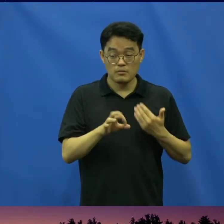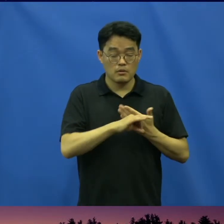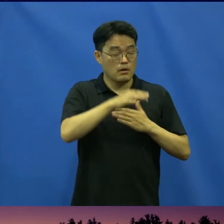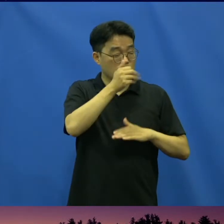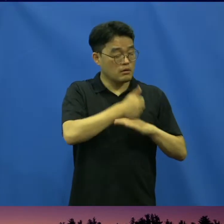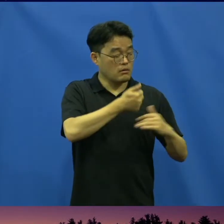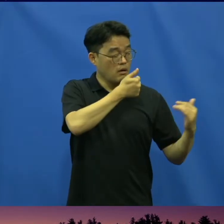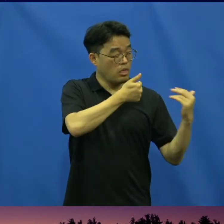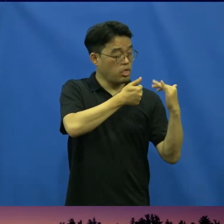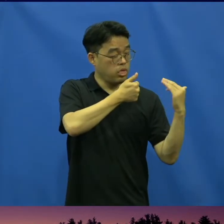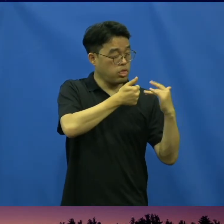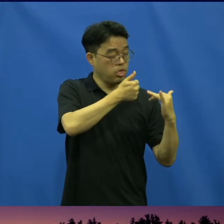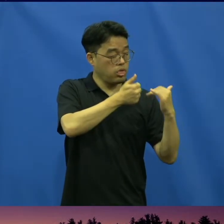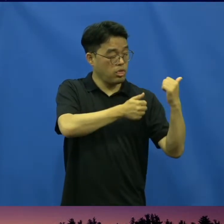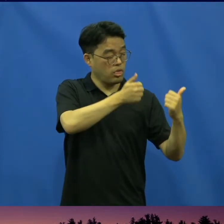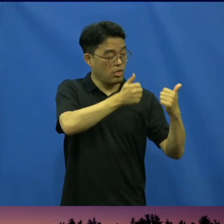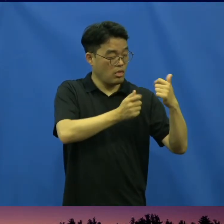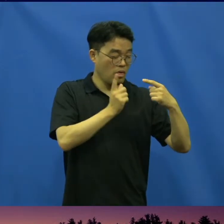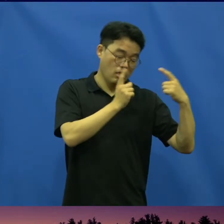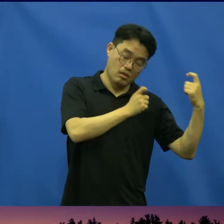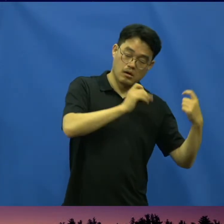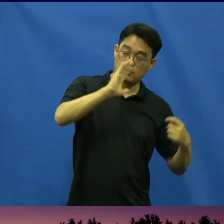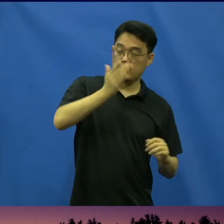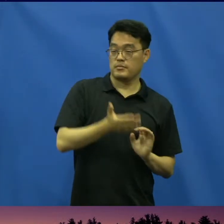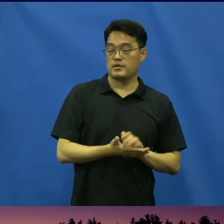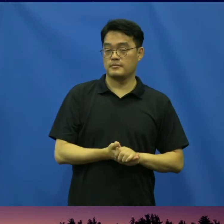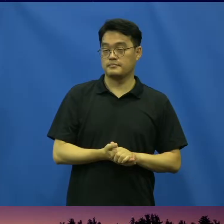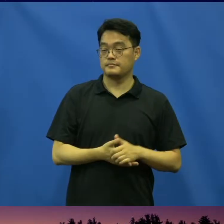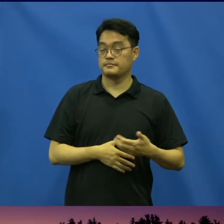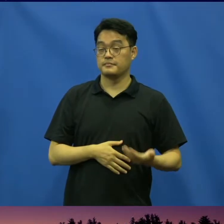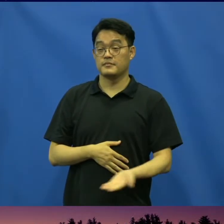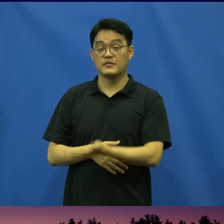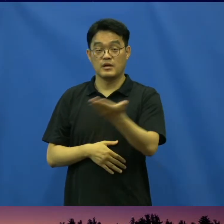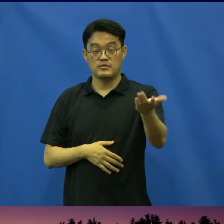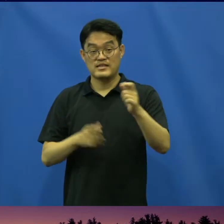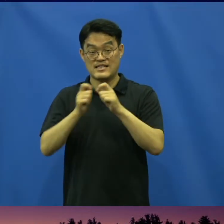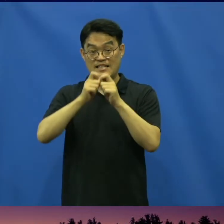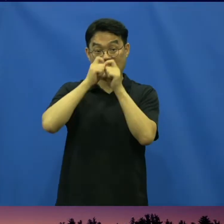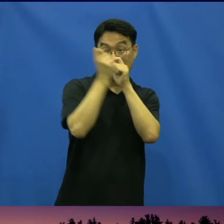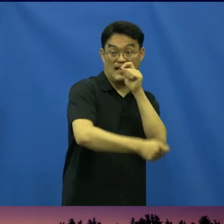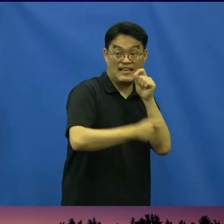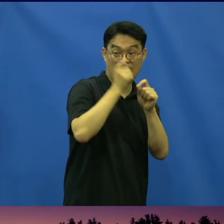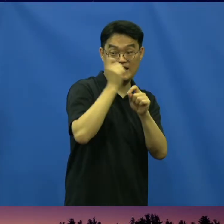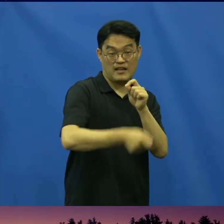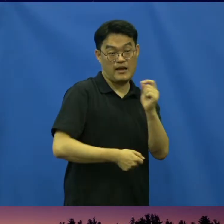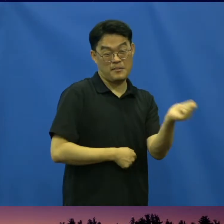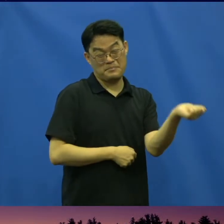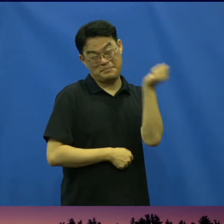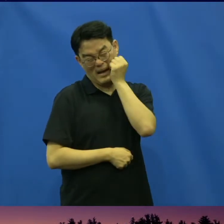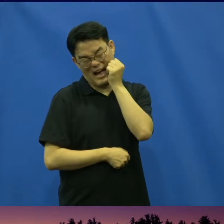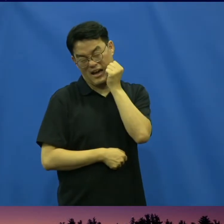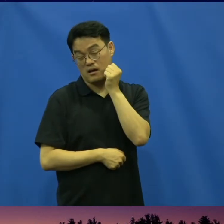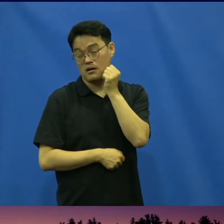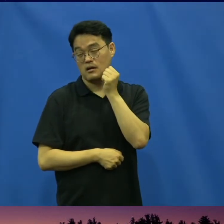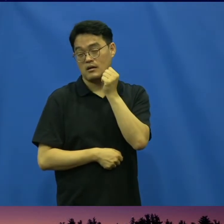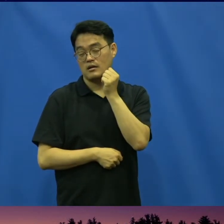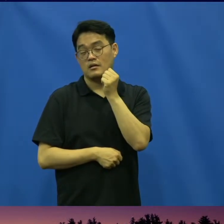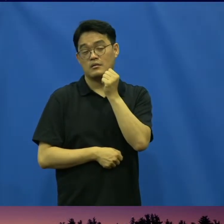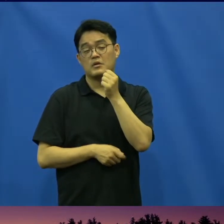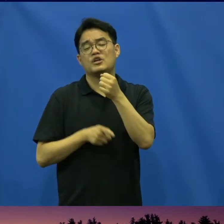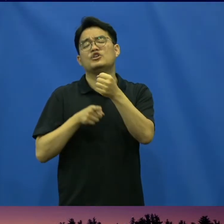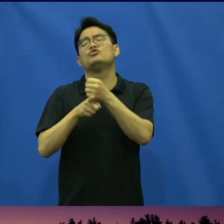여러분 사기를 당하는 건요 이유가 있어요. 진짜 사기를 너무 잘 쳐가지고 이유 없이 당하는 경우도 혹